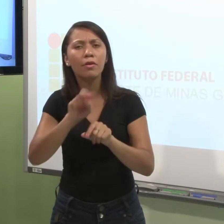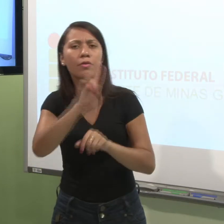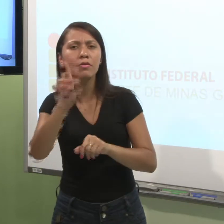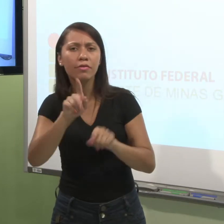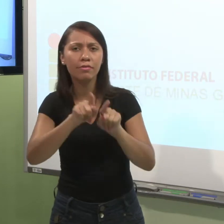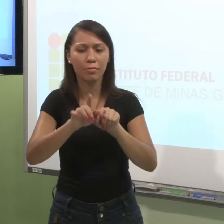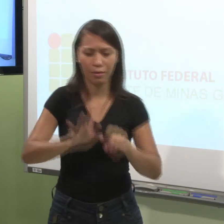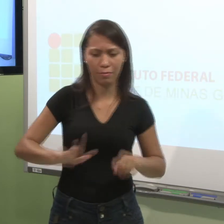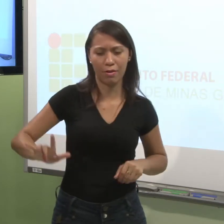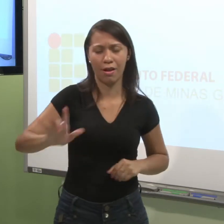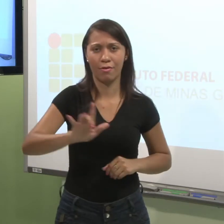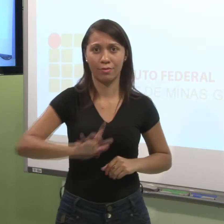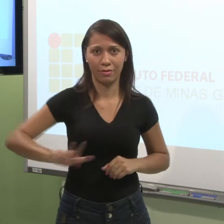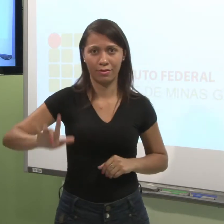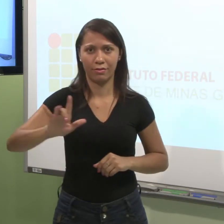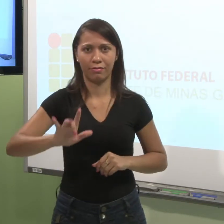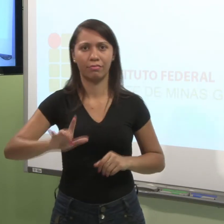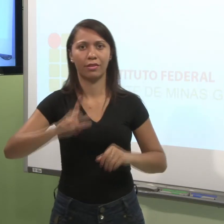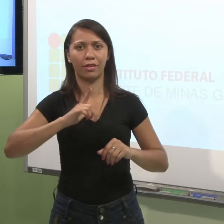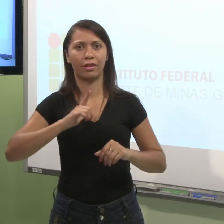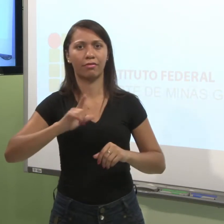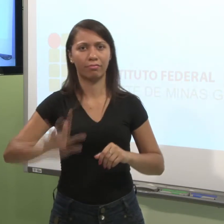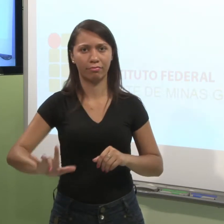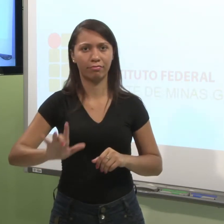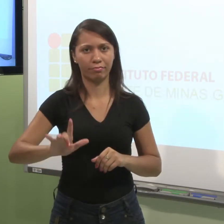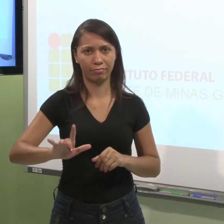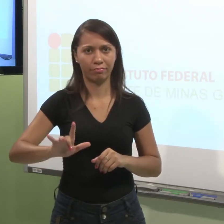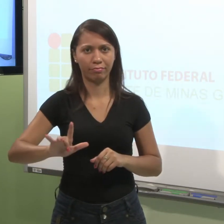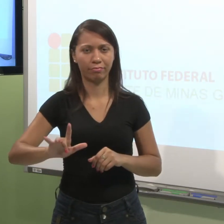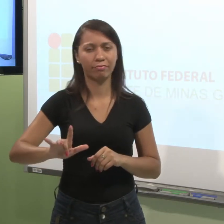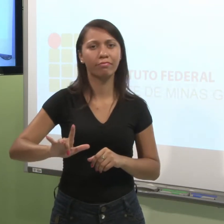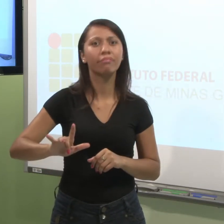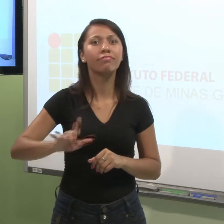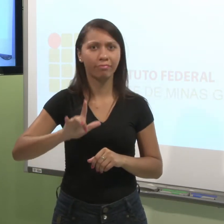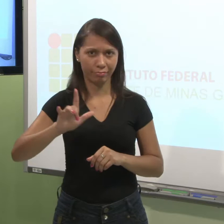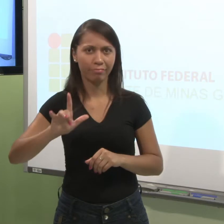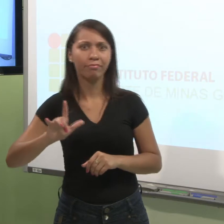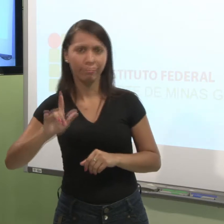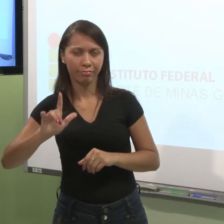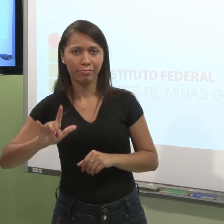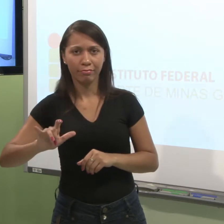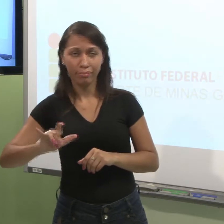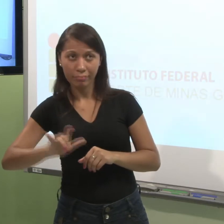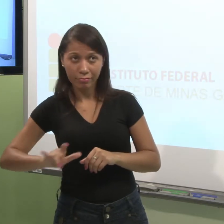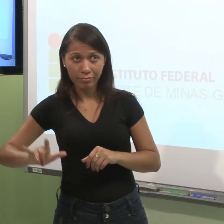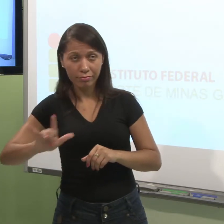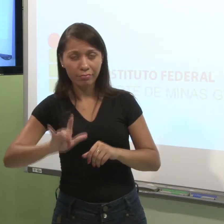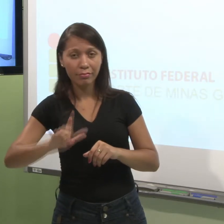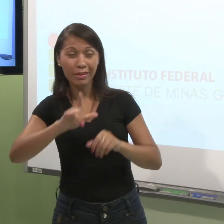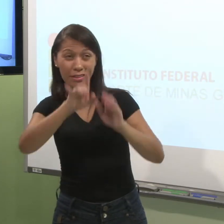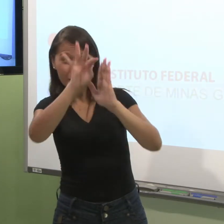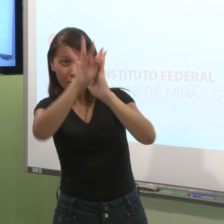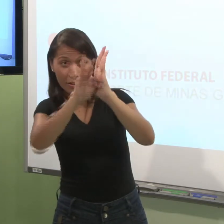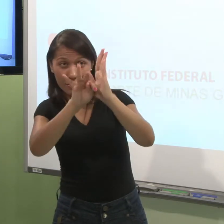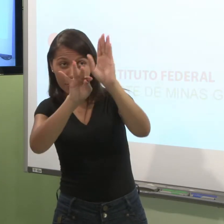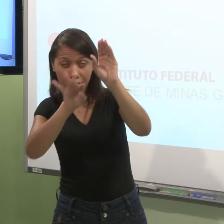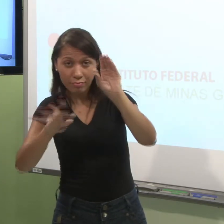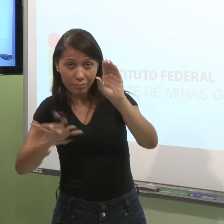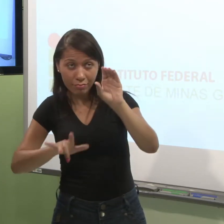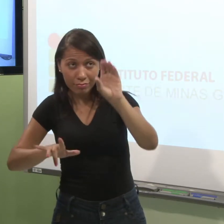mouse, selecionando o texto com o botão esquerdo do mouse pressionado. Com o texto selecionado, sobre o que está